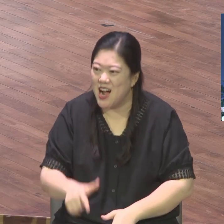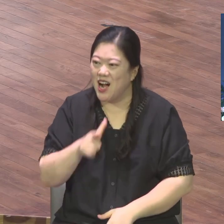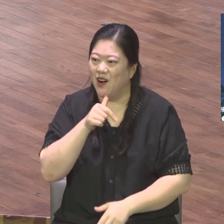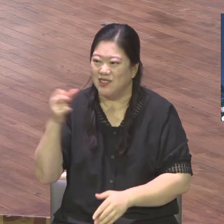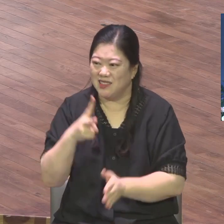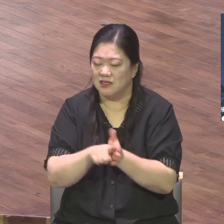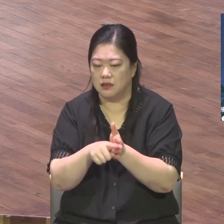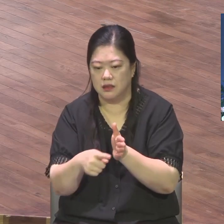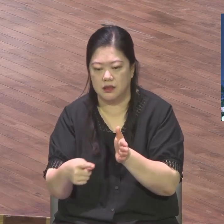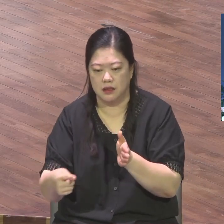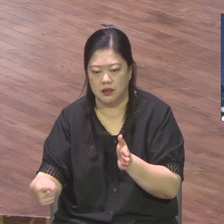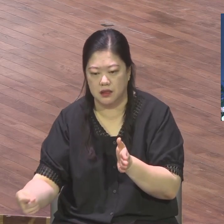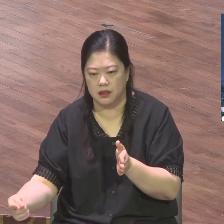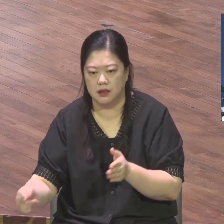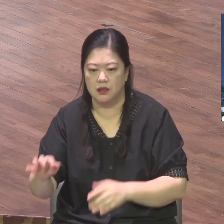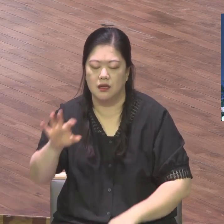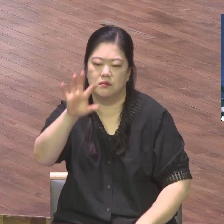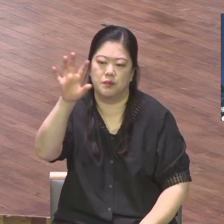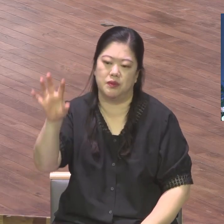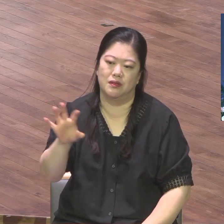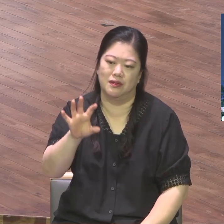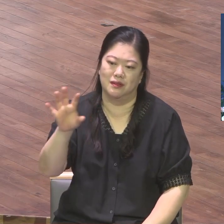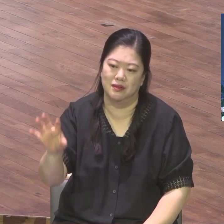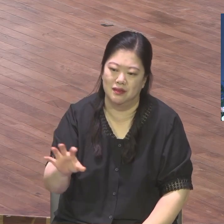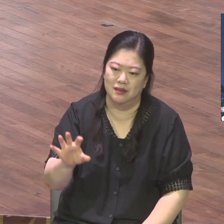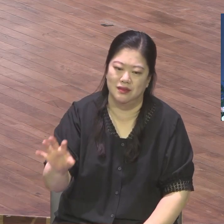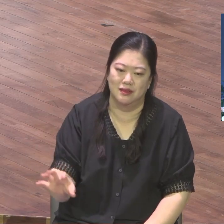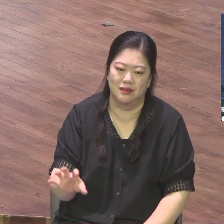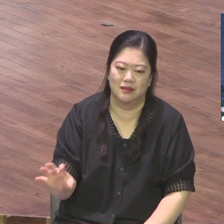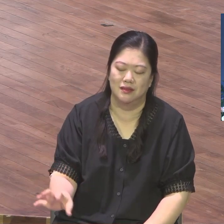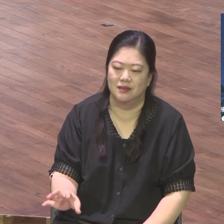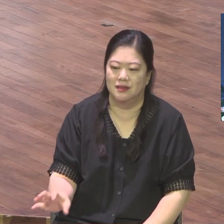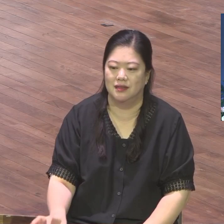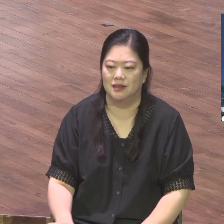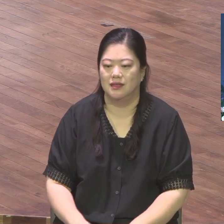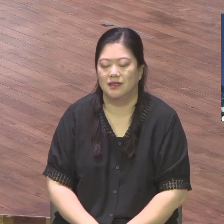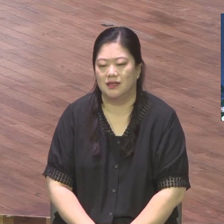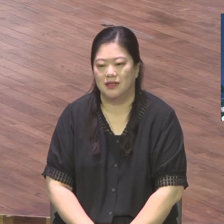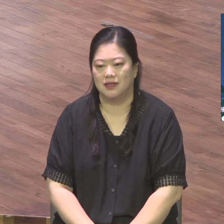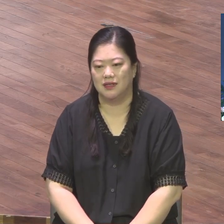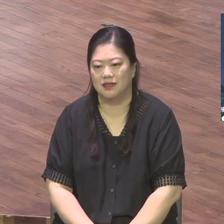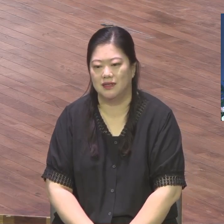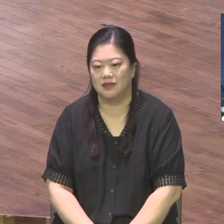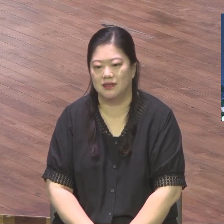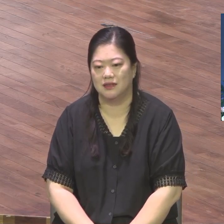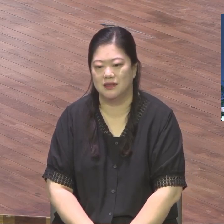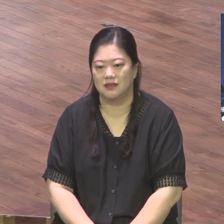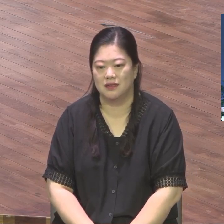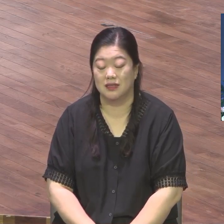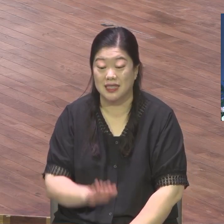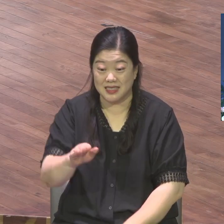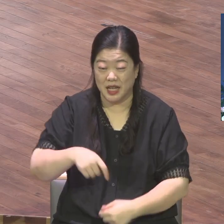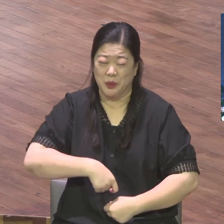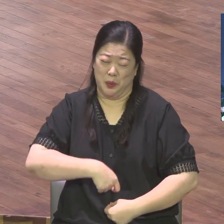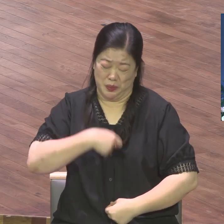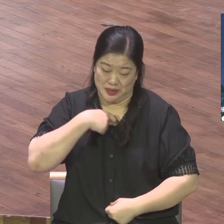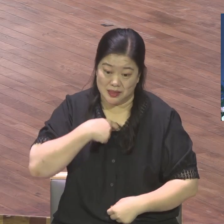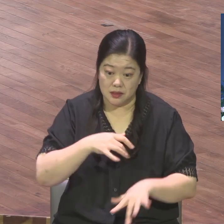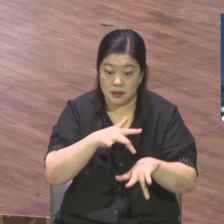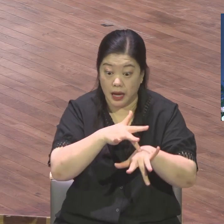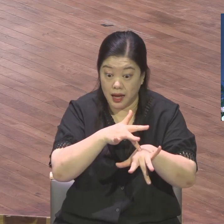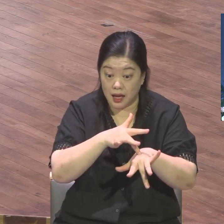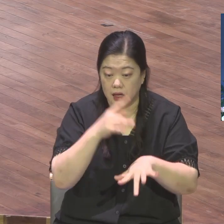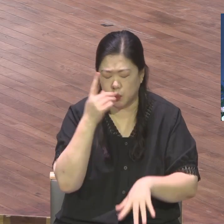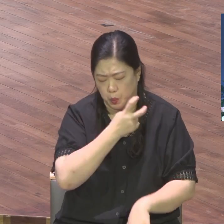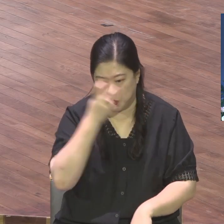작업해요. 뭐 이게 능력 없는 사람, 좀 무능한 사람, 별로 뭐 영향 없는 사람은 사단이 건드리지도 않아요. 근데 아,